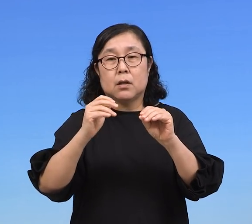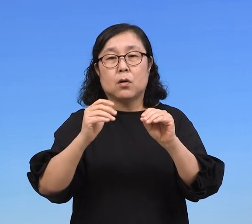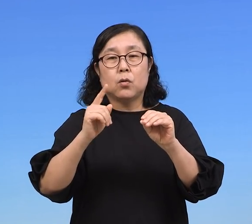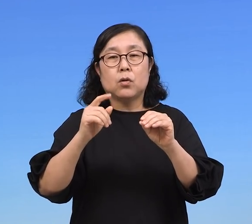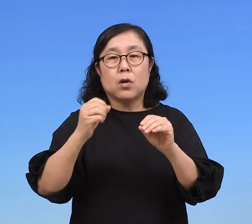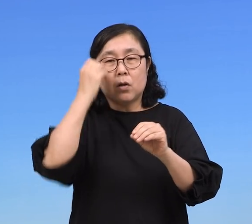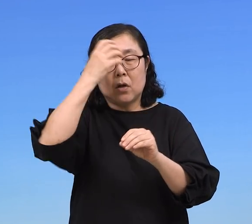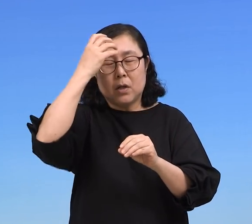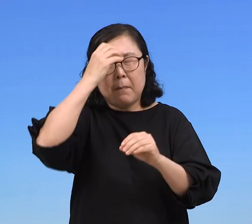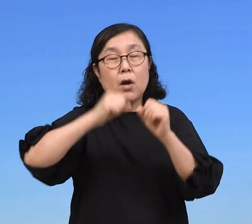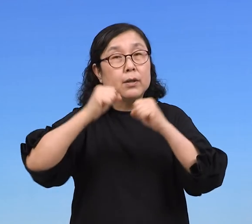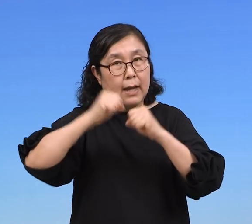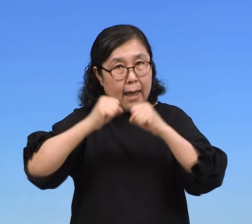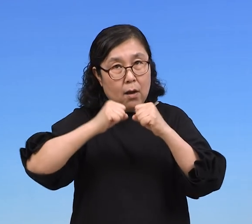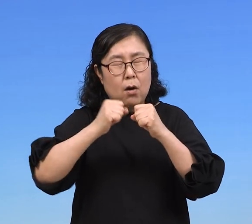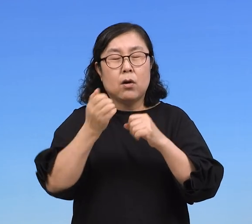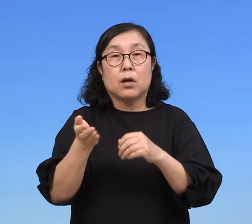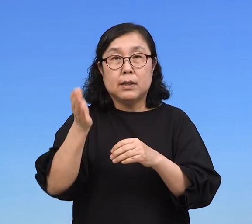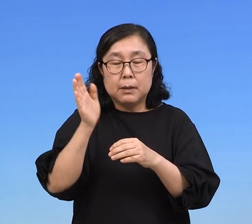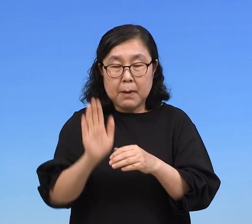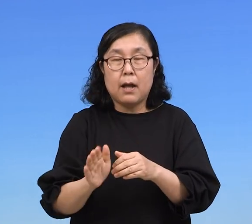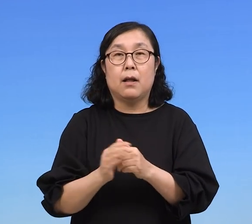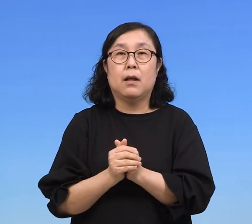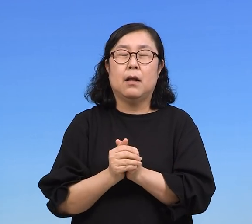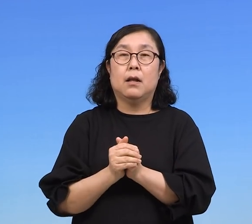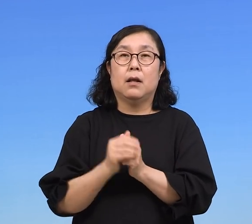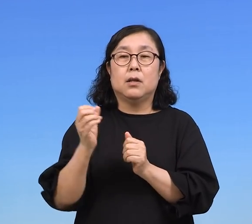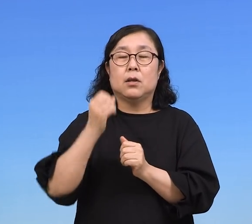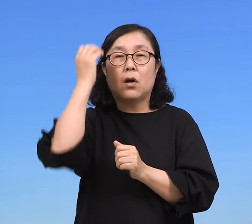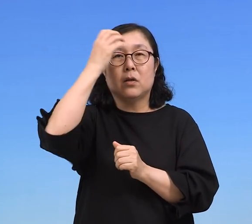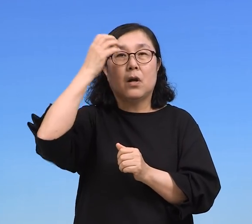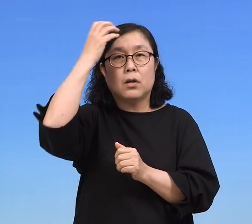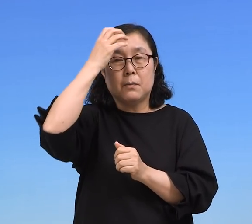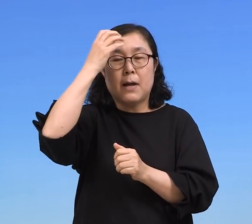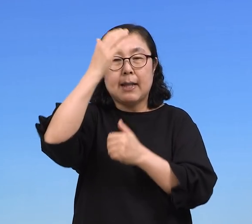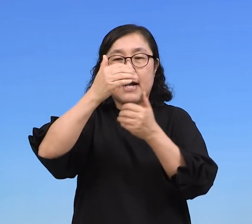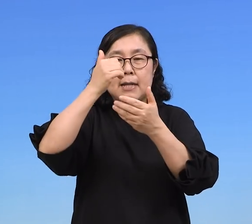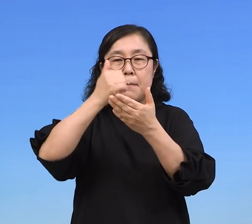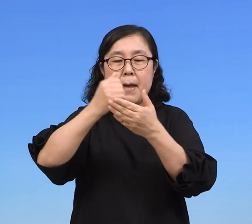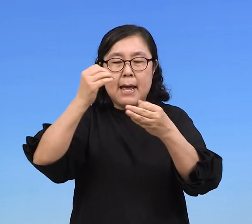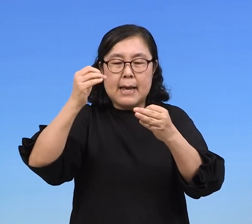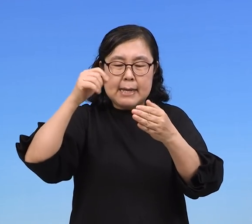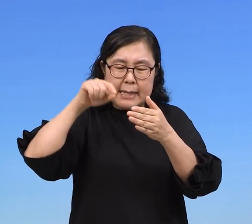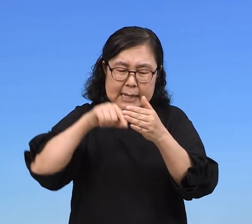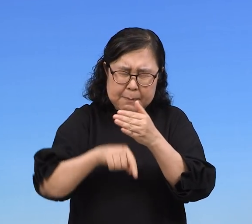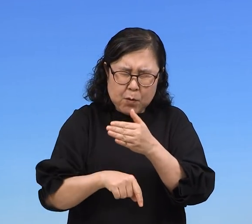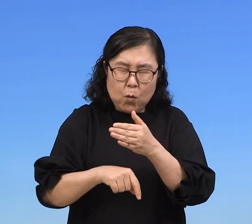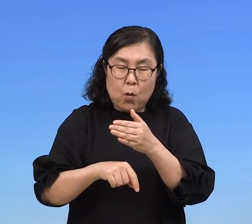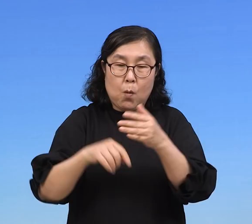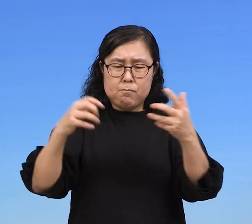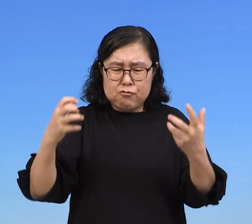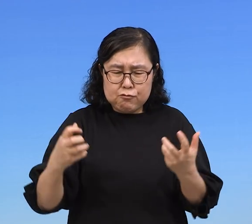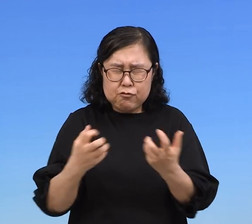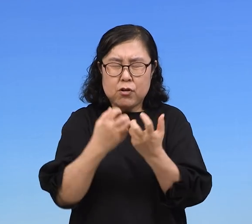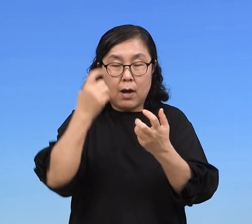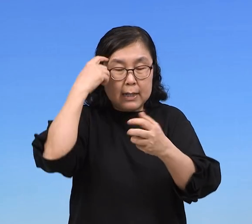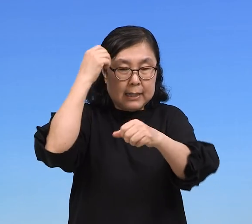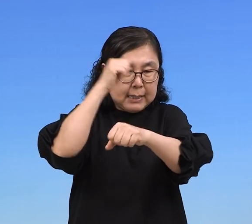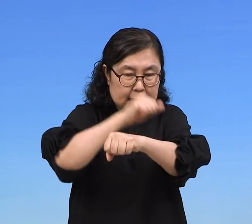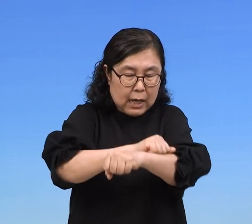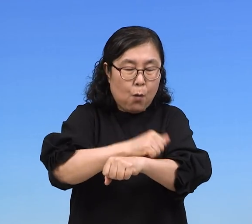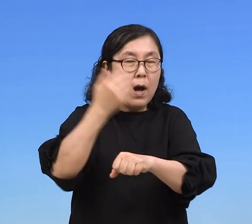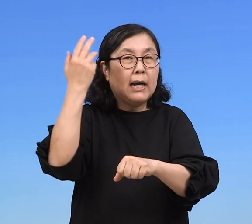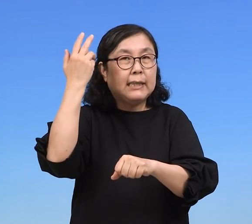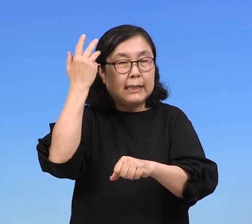큰 역사지만요, 성령님은 이 놀라우신 하나님의 깊고 풍성한 그 지혜와 지식,